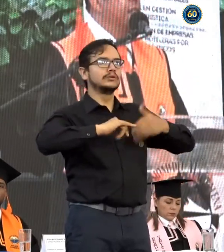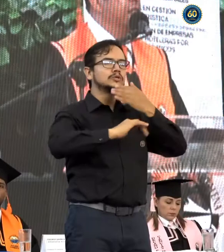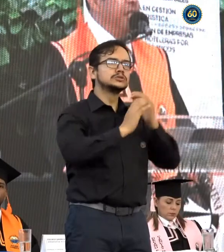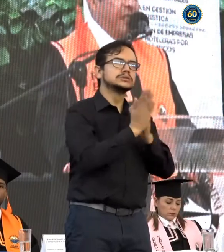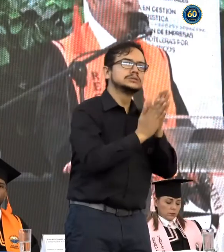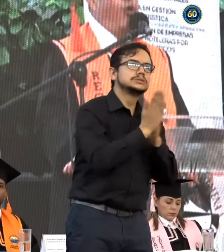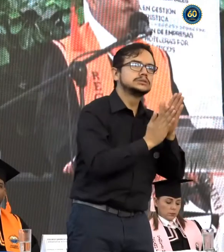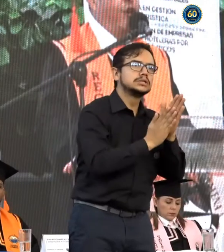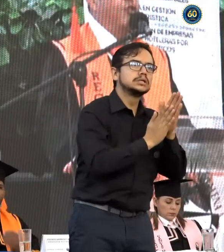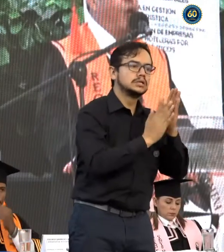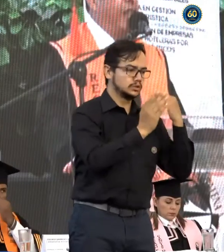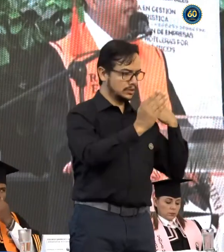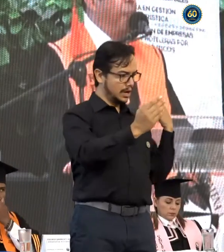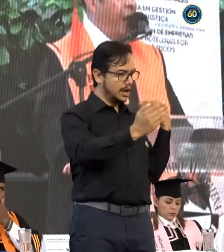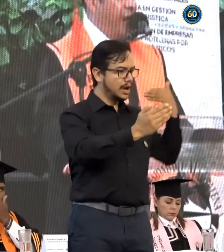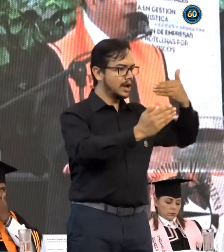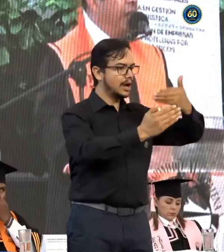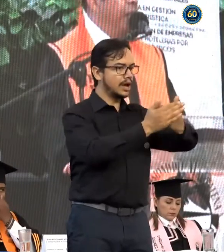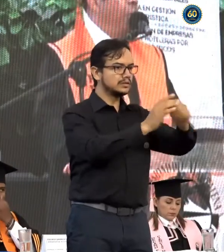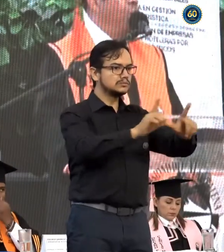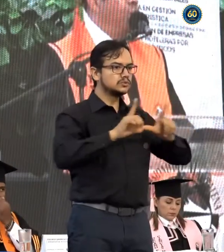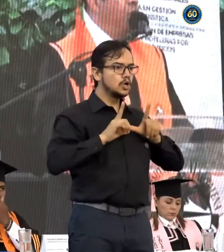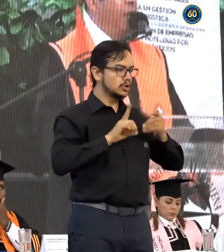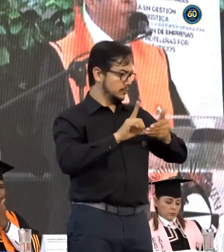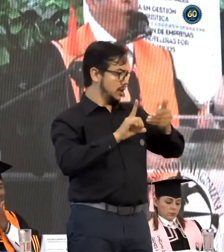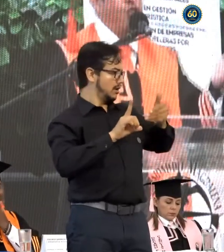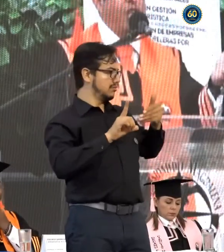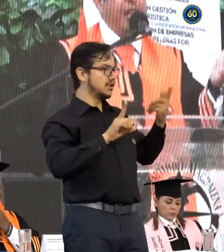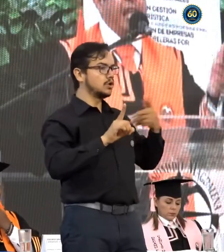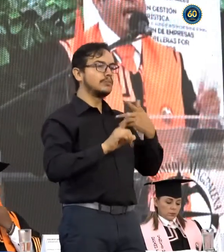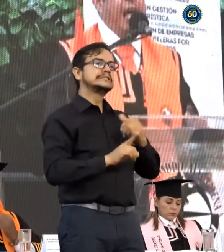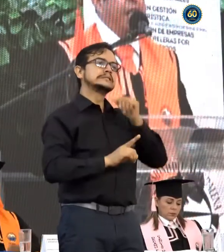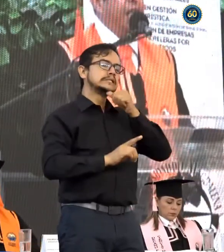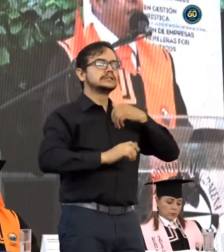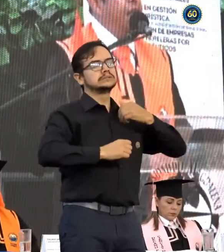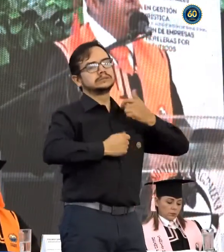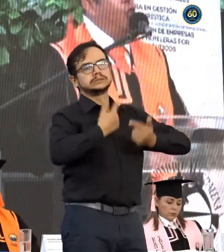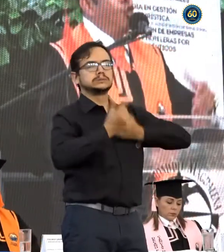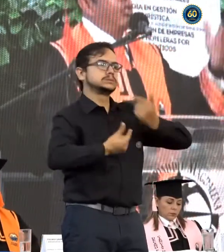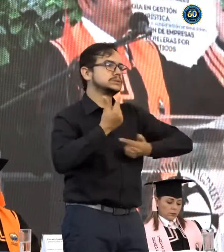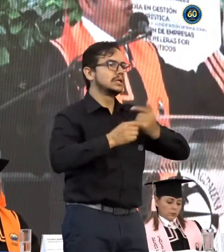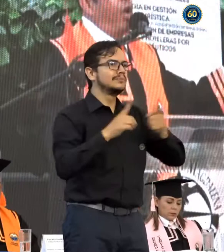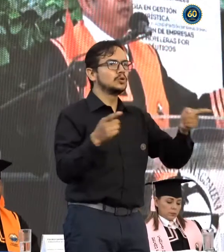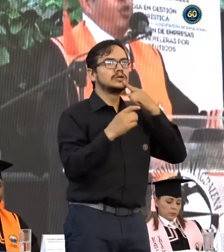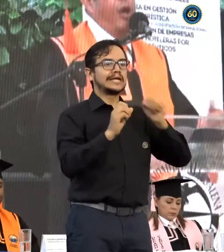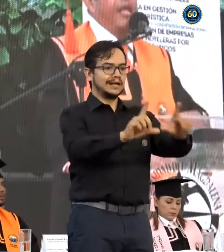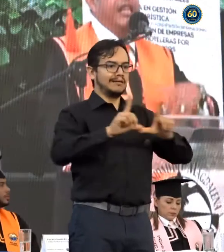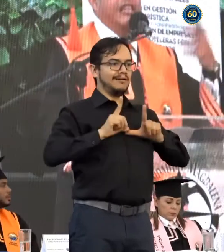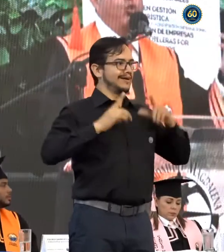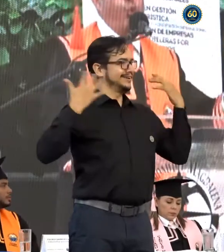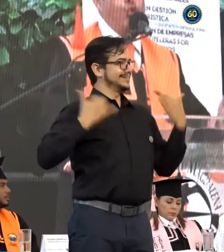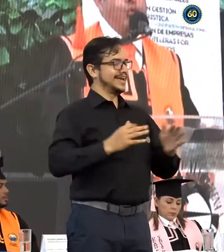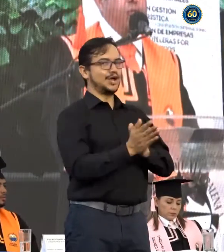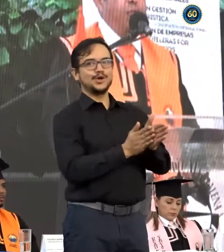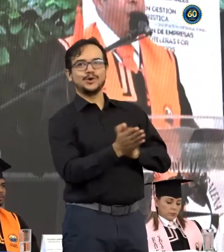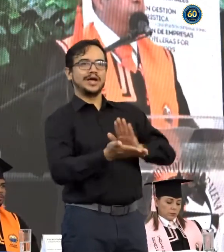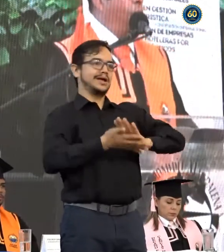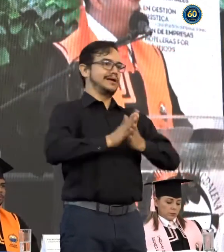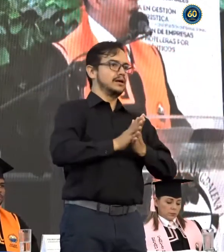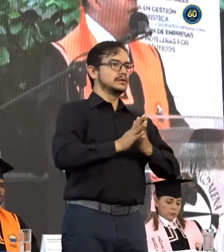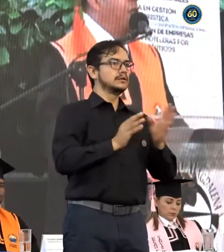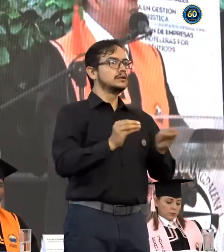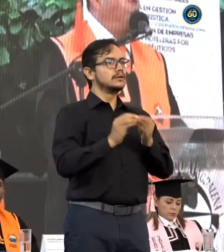un esfuerzo grande para llegar a este punto pero no se detengan ahí no se busquen solamente títulos más posgrados